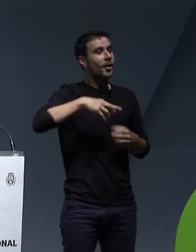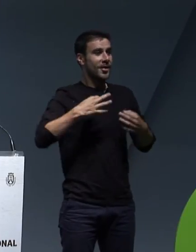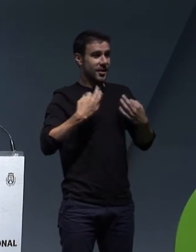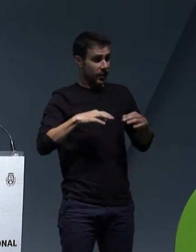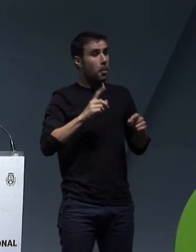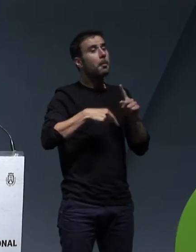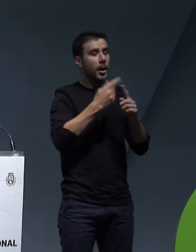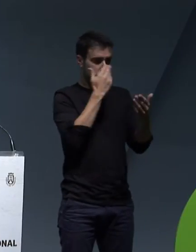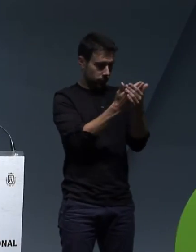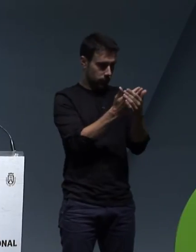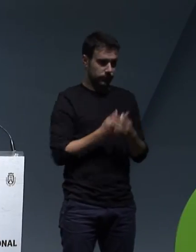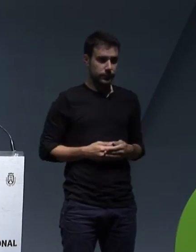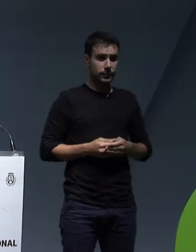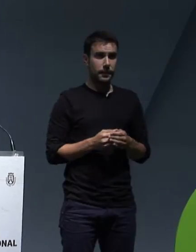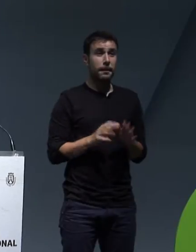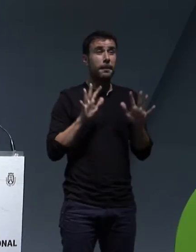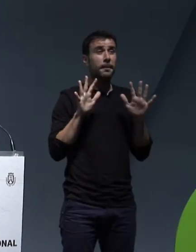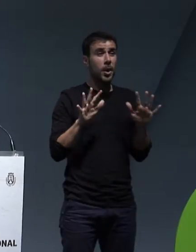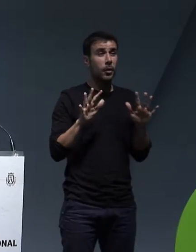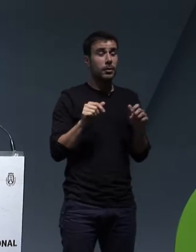sincero. Pero desde luego,